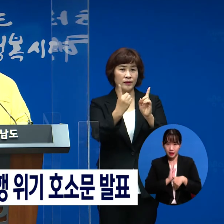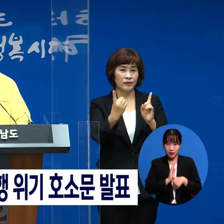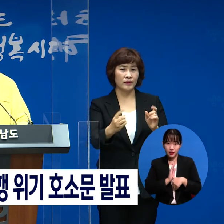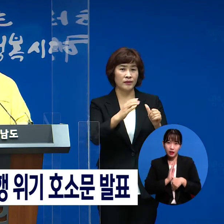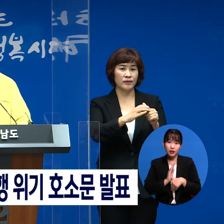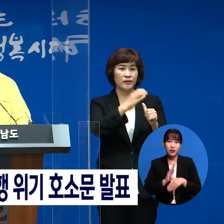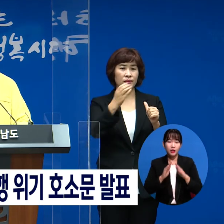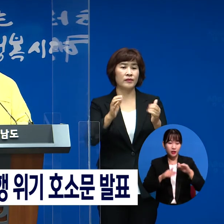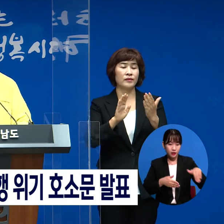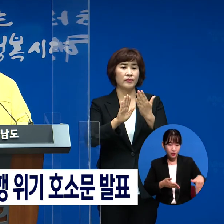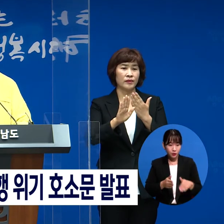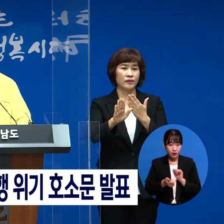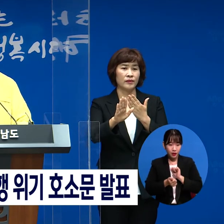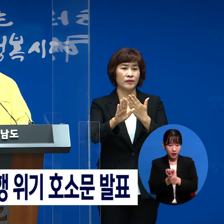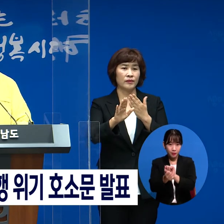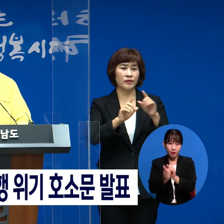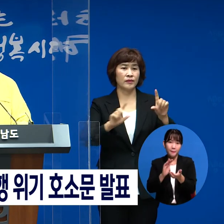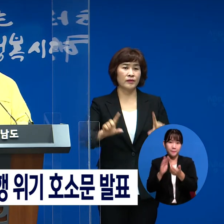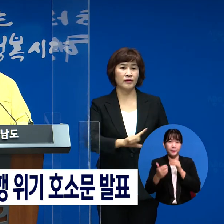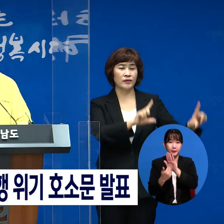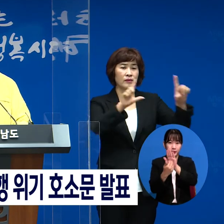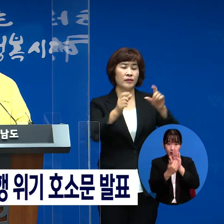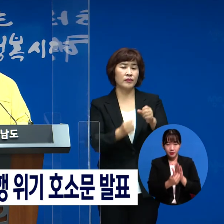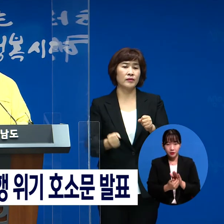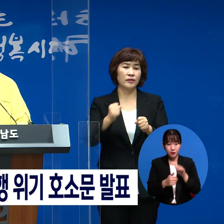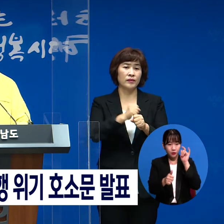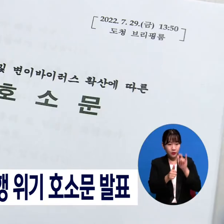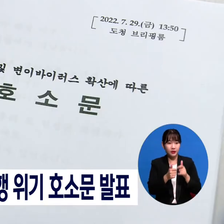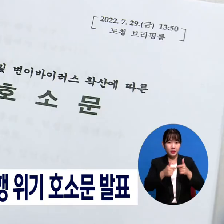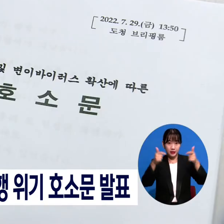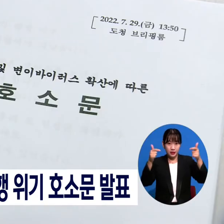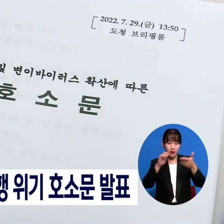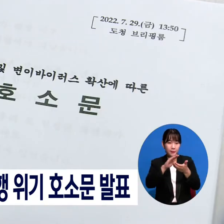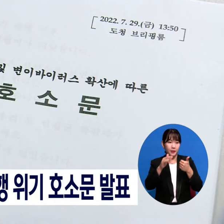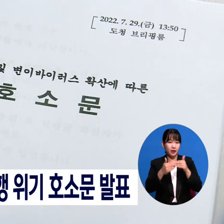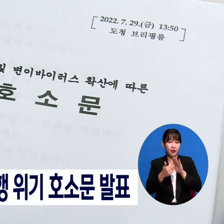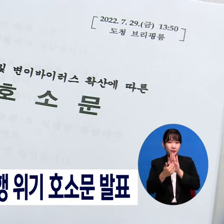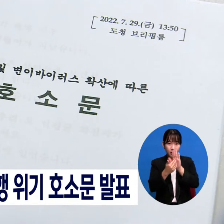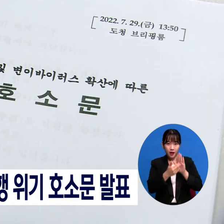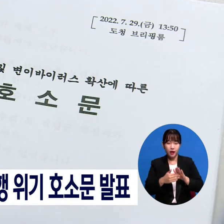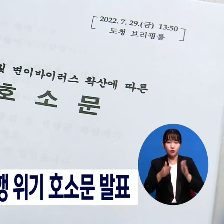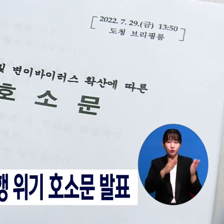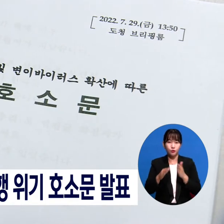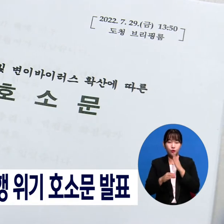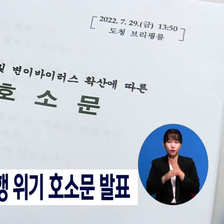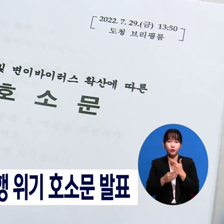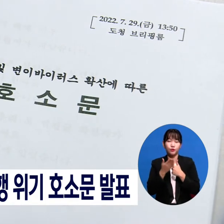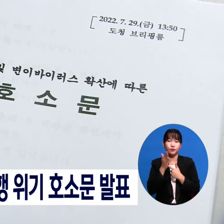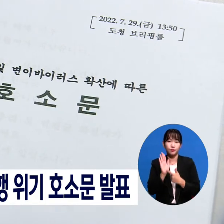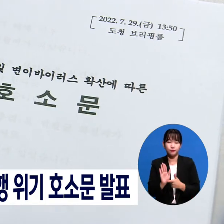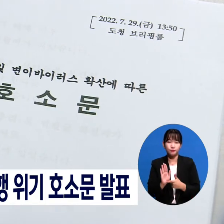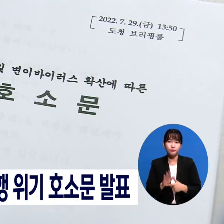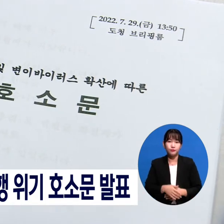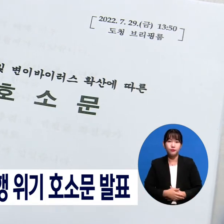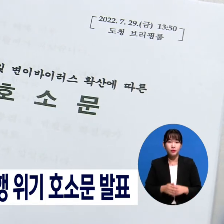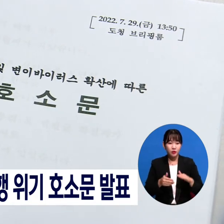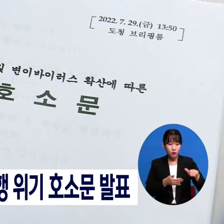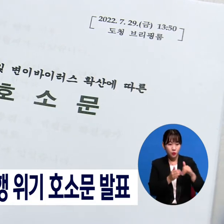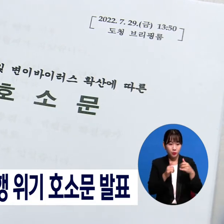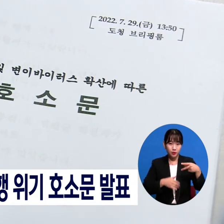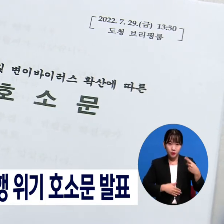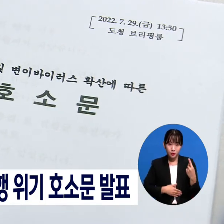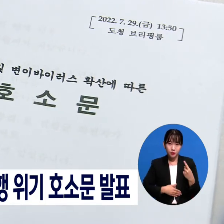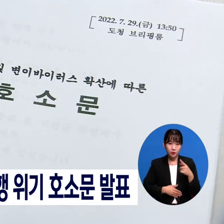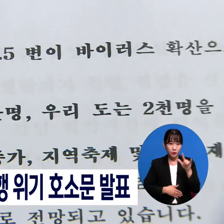도는 가면 풋살 요인의 사전에 억제하고 확장자 극중의 선제적으로 대비하고 있다고 뵙겠습니다 도 우 민 들 또